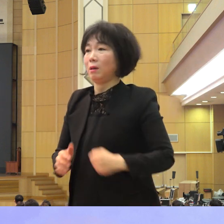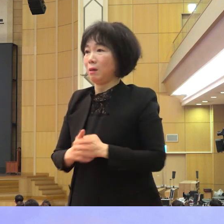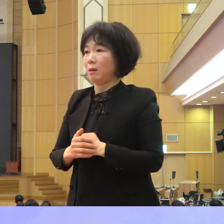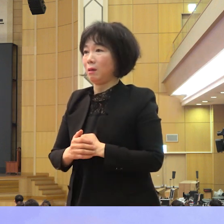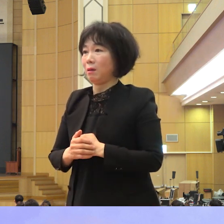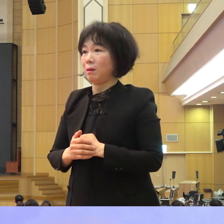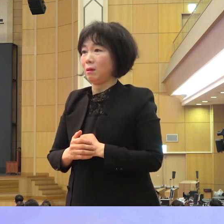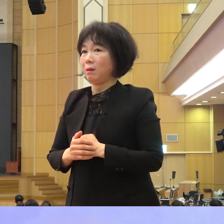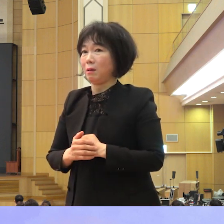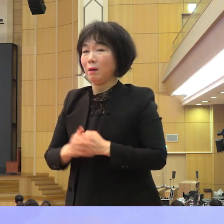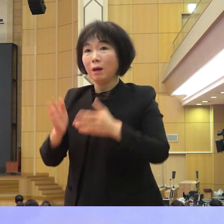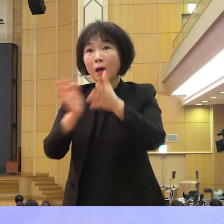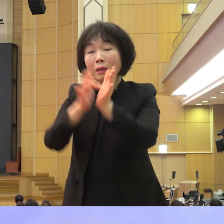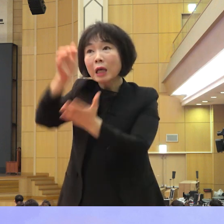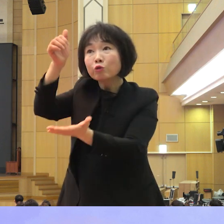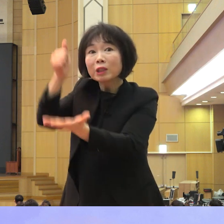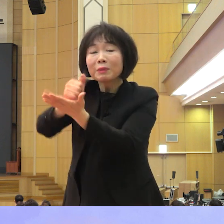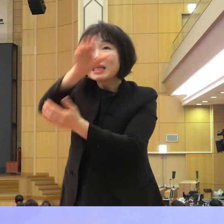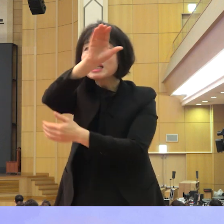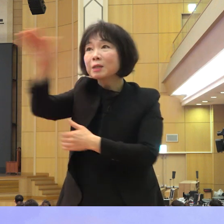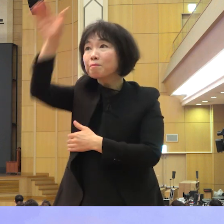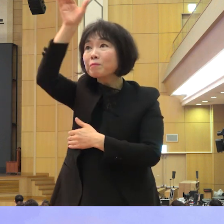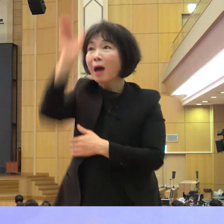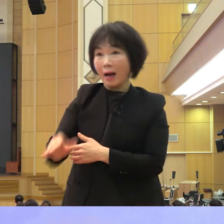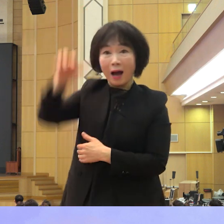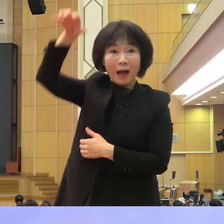그래서 예수님이 십자가에서